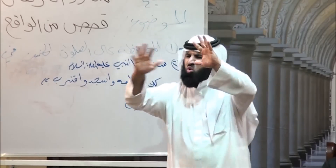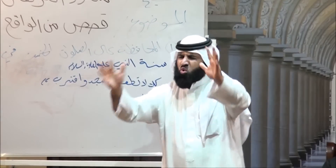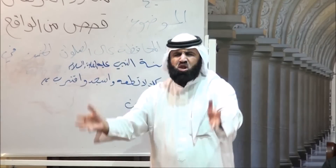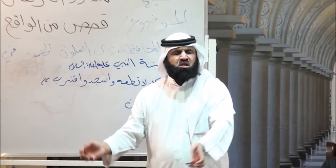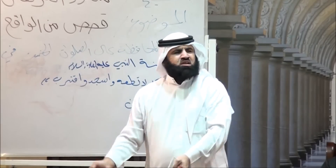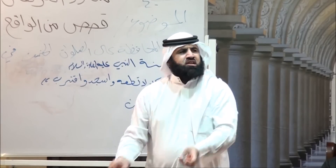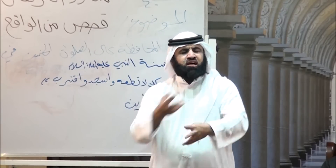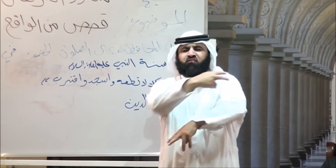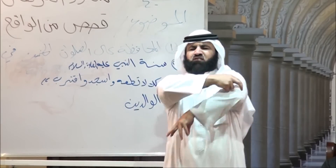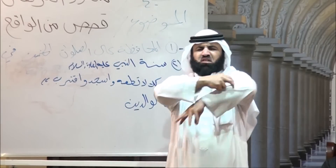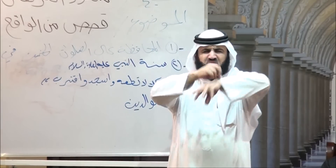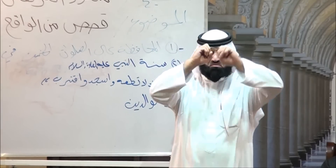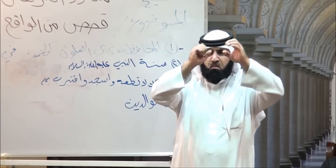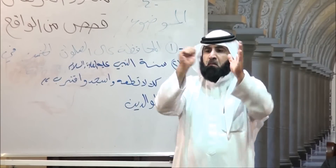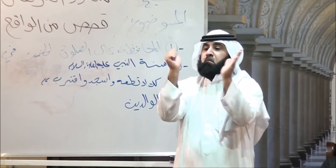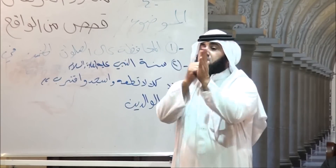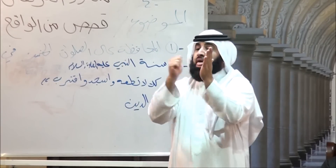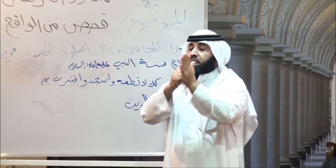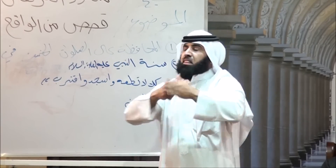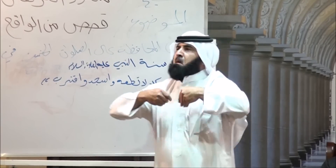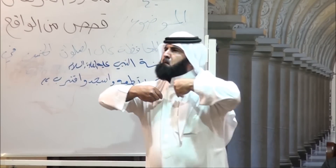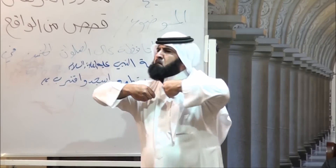وبعت بيتي،